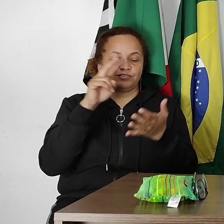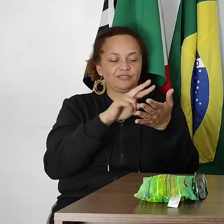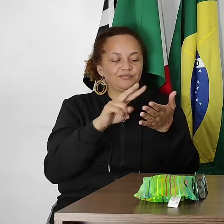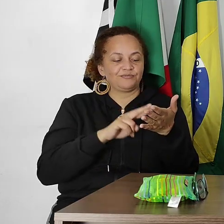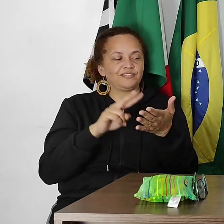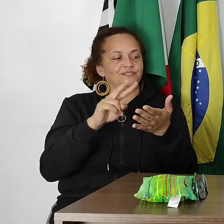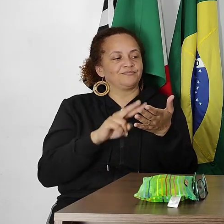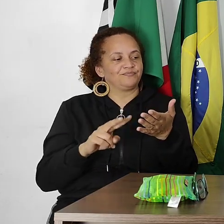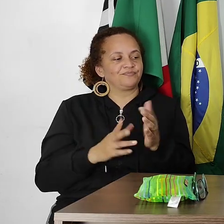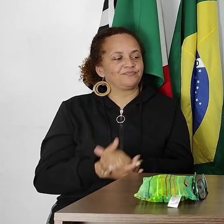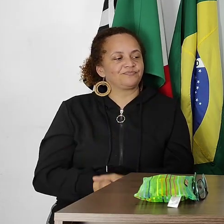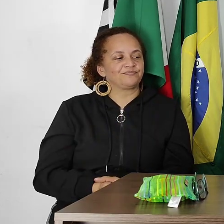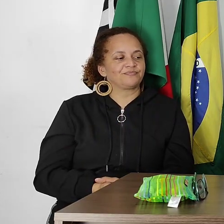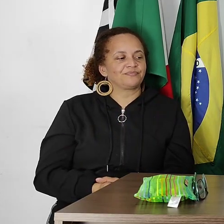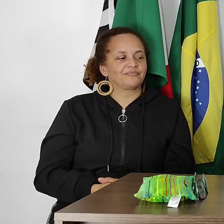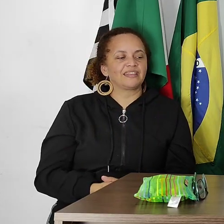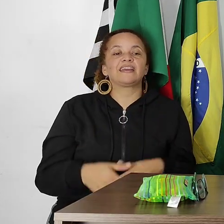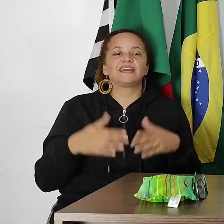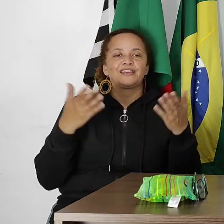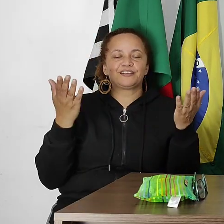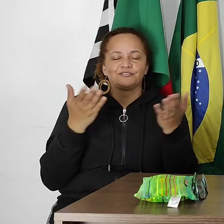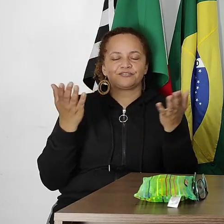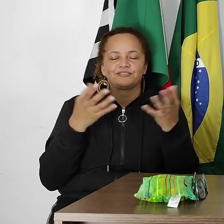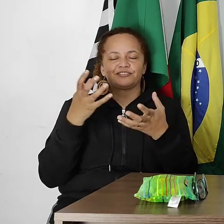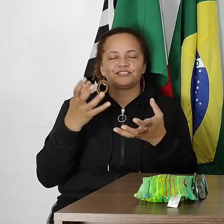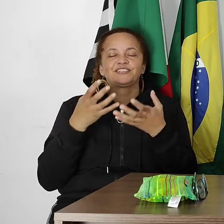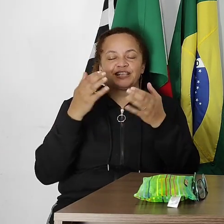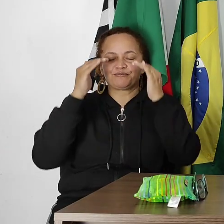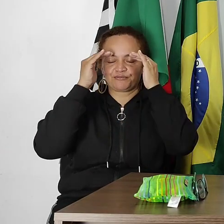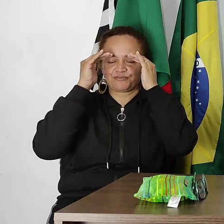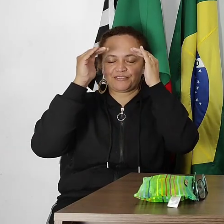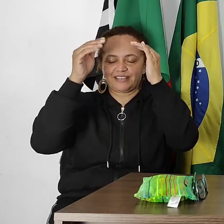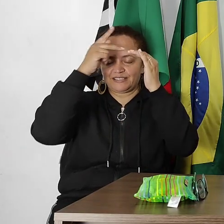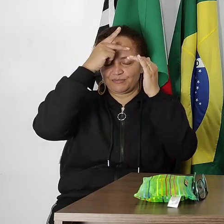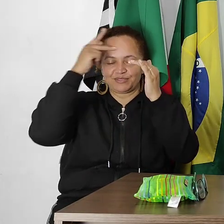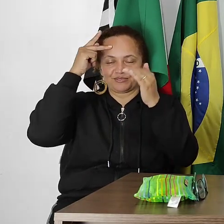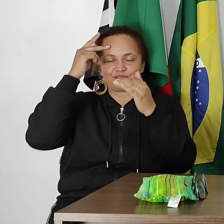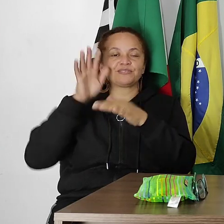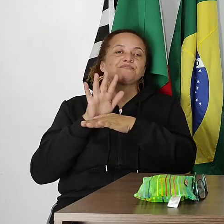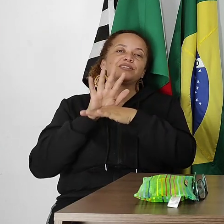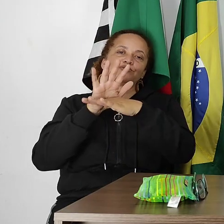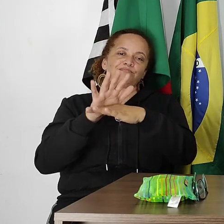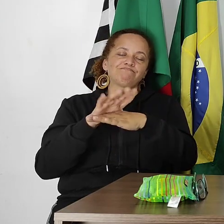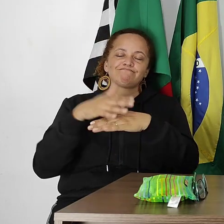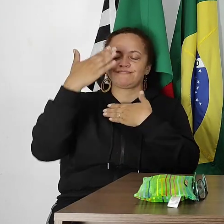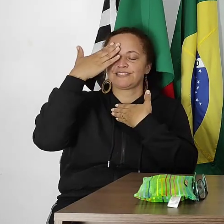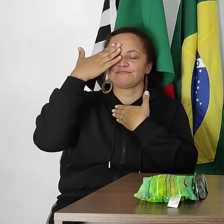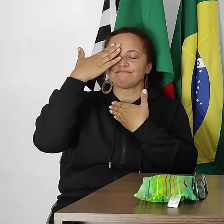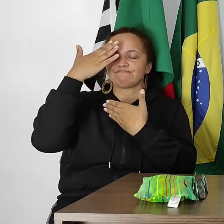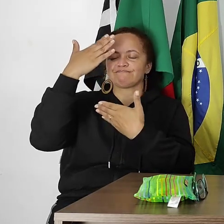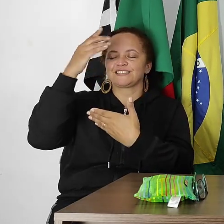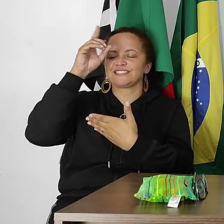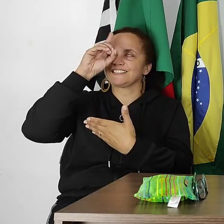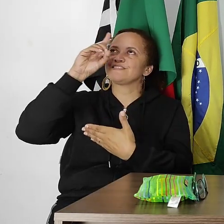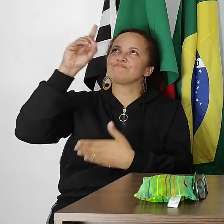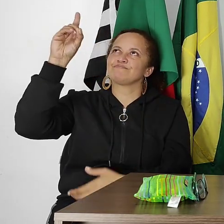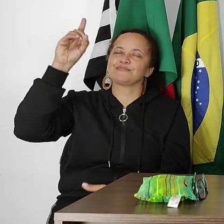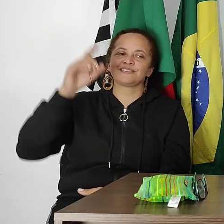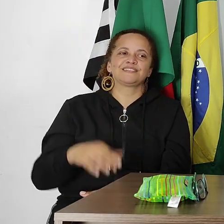Bom, irmãos, é hora de honrar aqueles que me ajudou, né? Eu quero agradecer primeiramente a Deus,